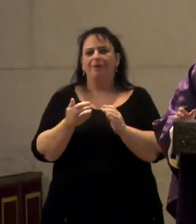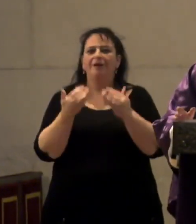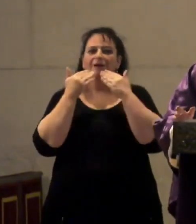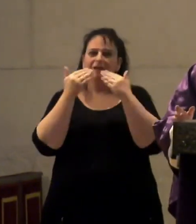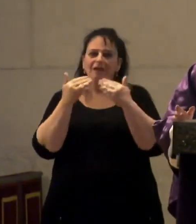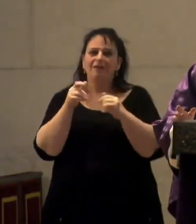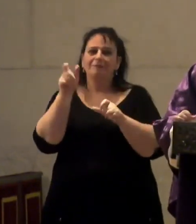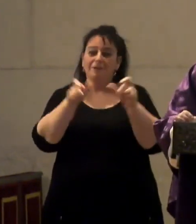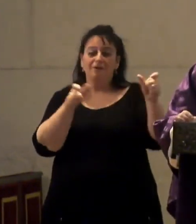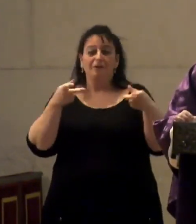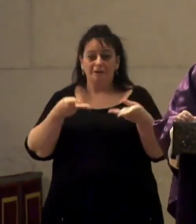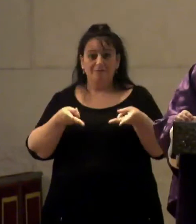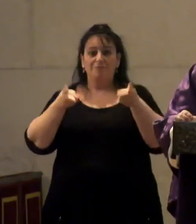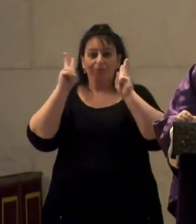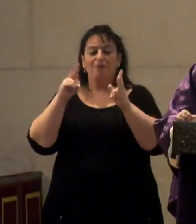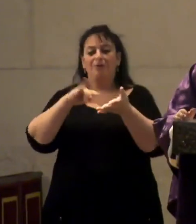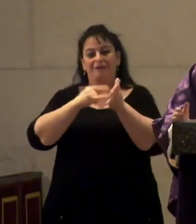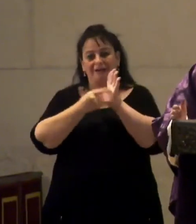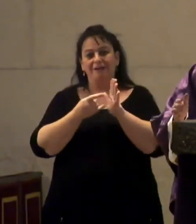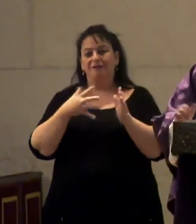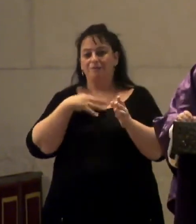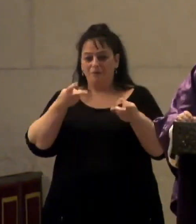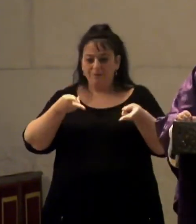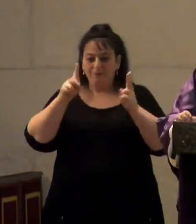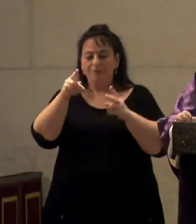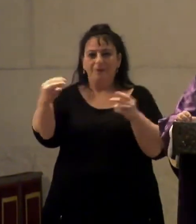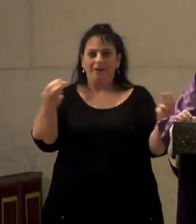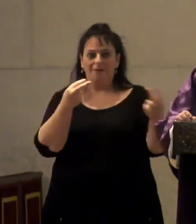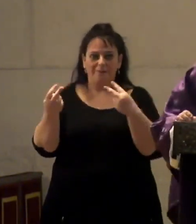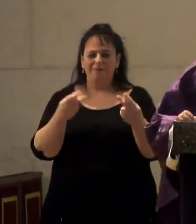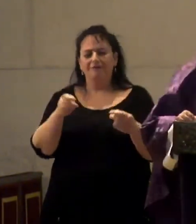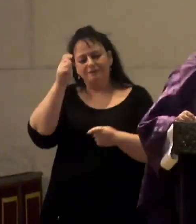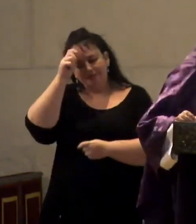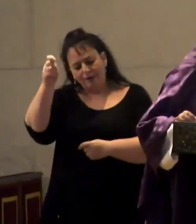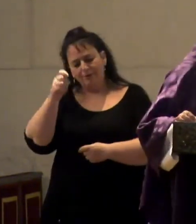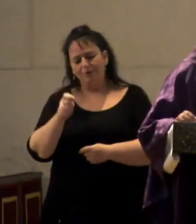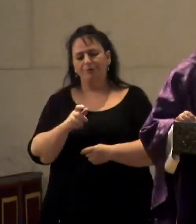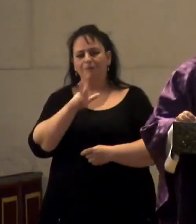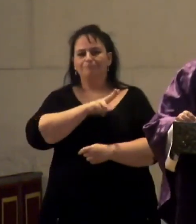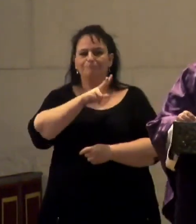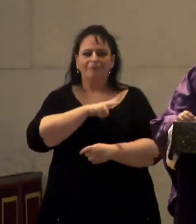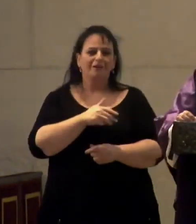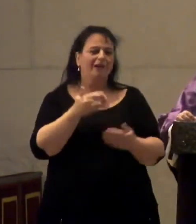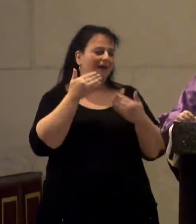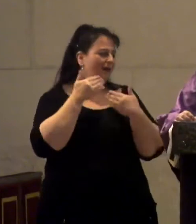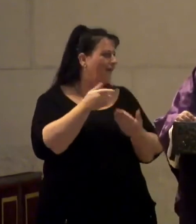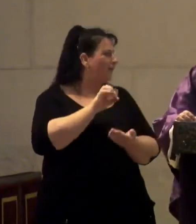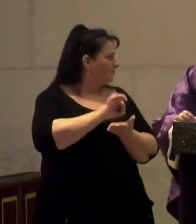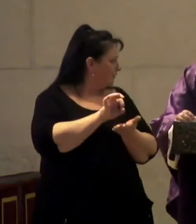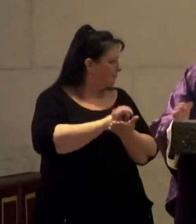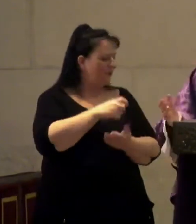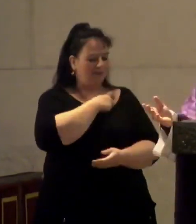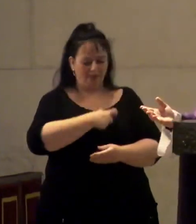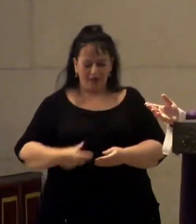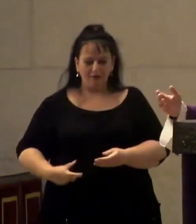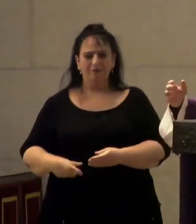a los que lo hacen posible. Un saludo cordial y de agradecimiento por vuestro servicio a nuestro